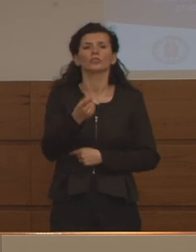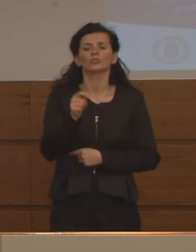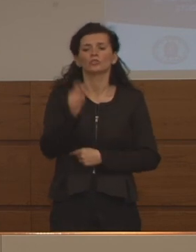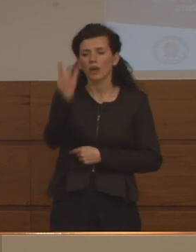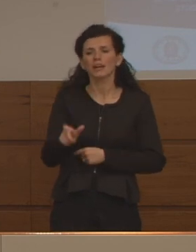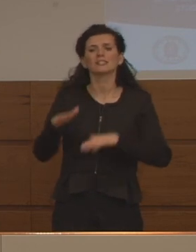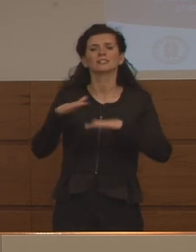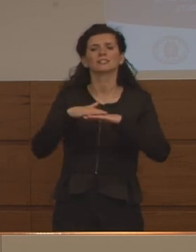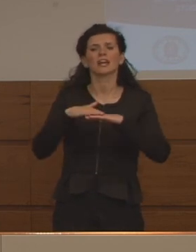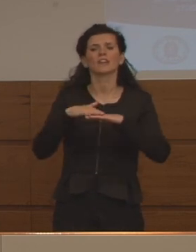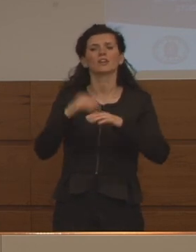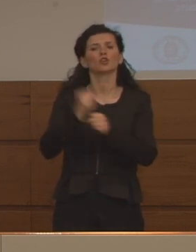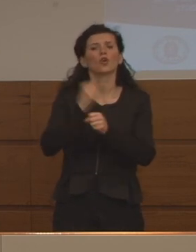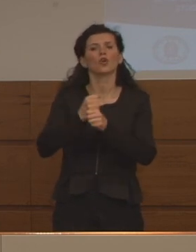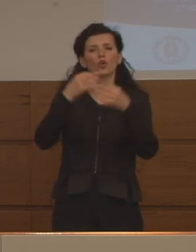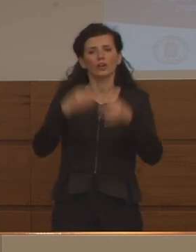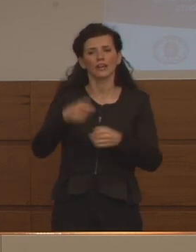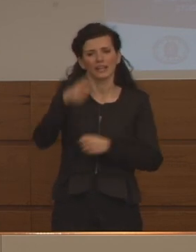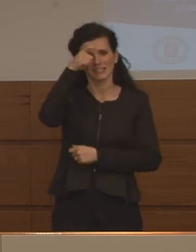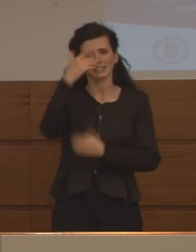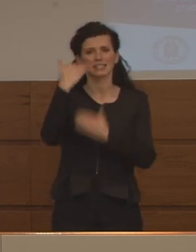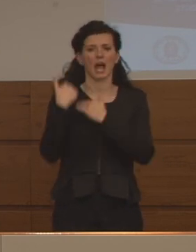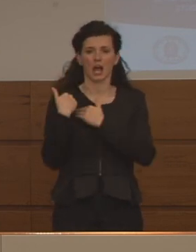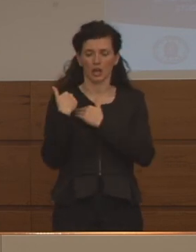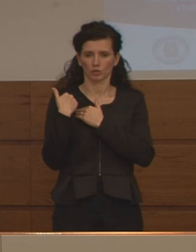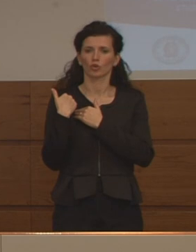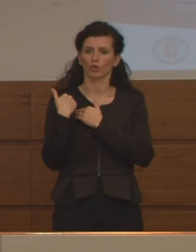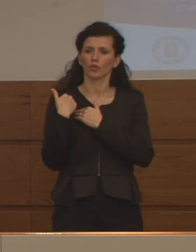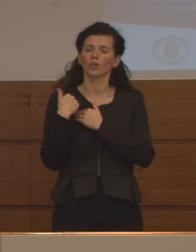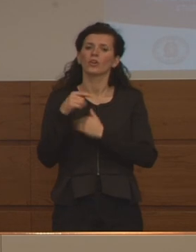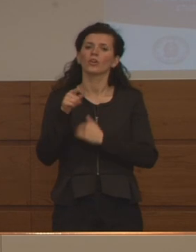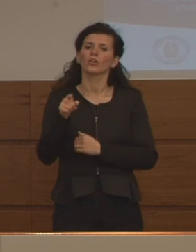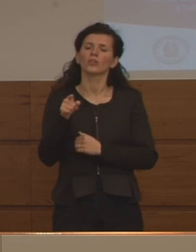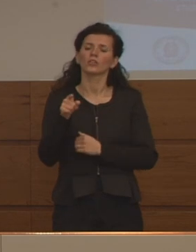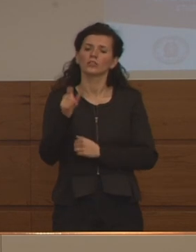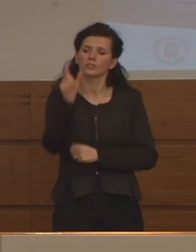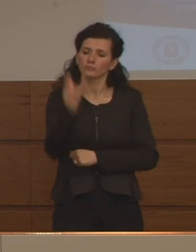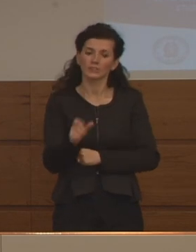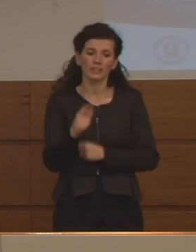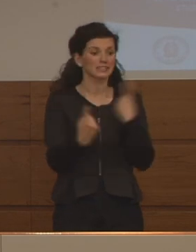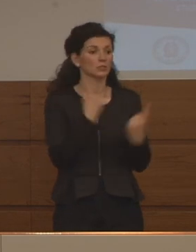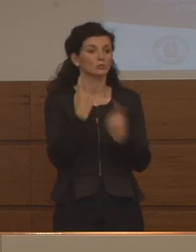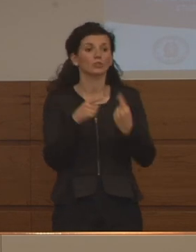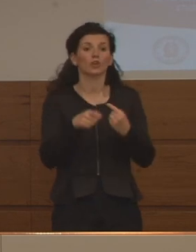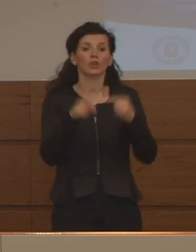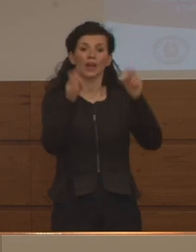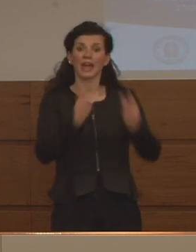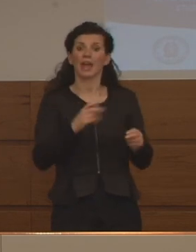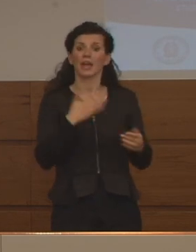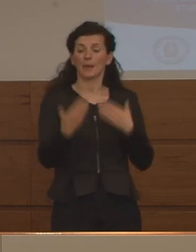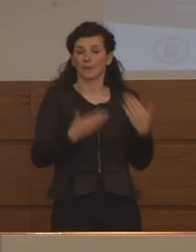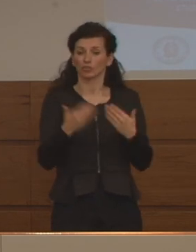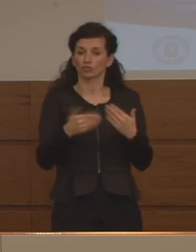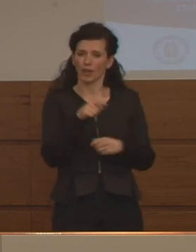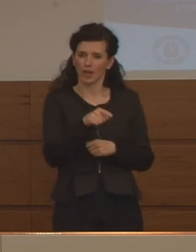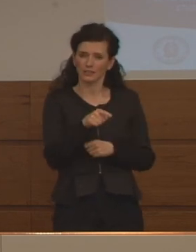stato perchè questa situazione emergenziale ha fatto davvero